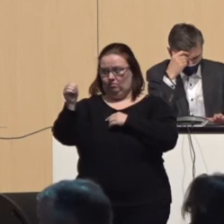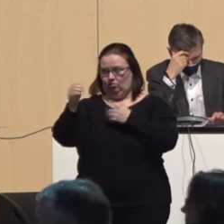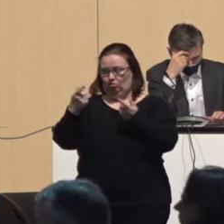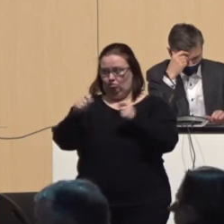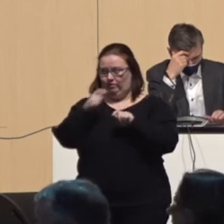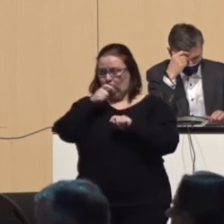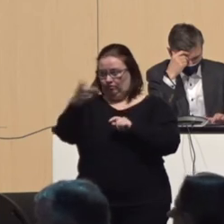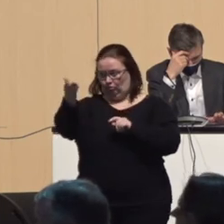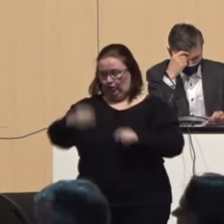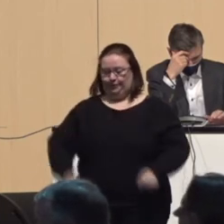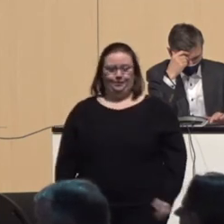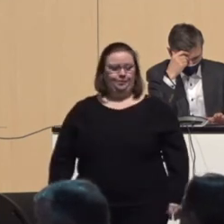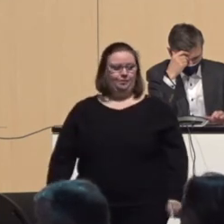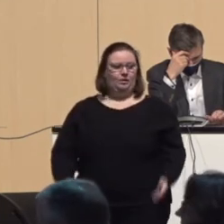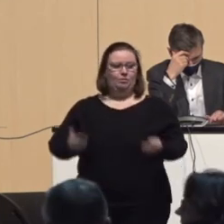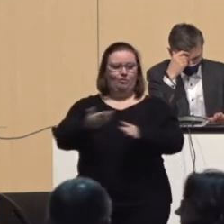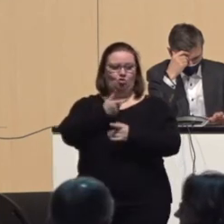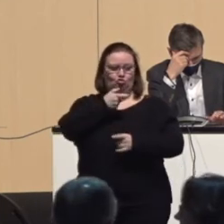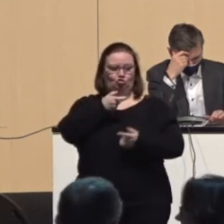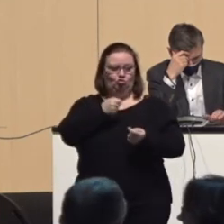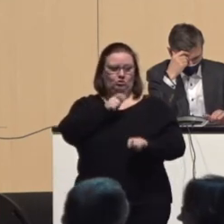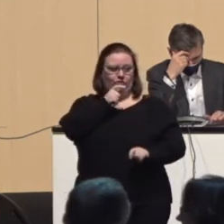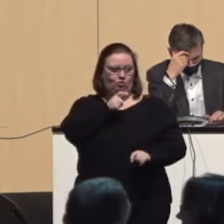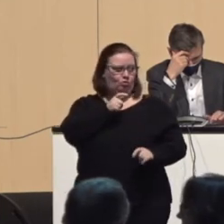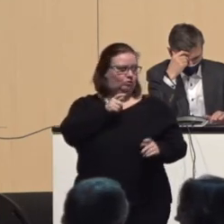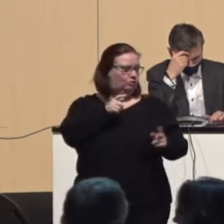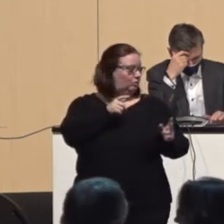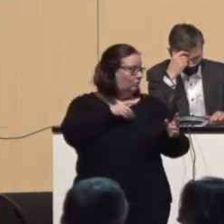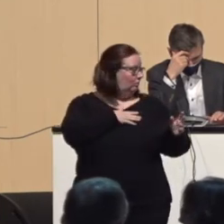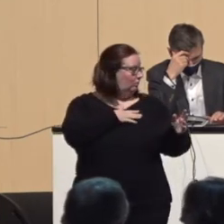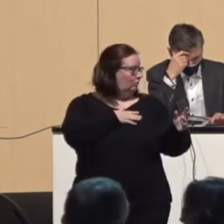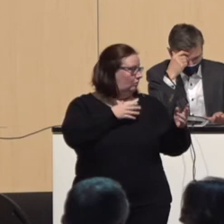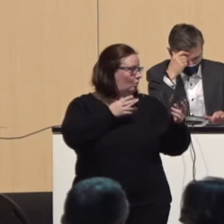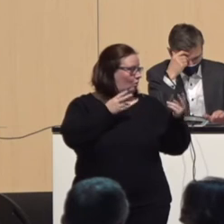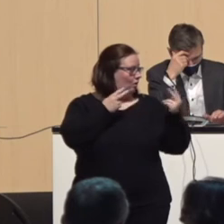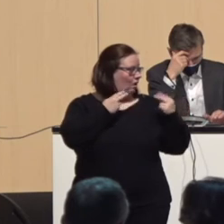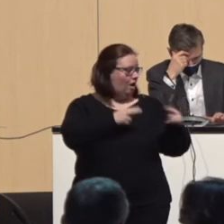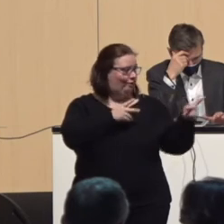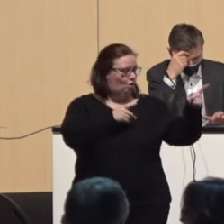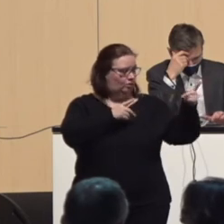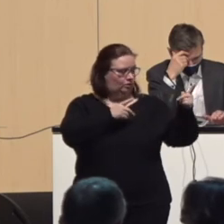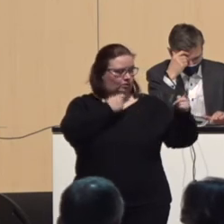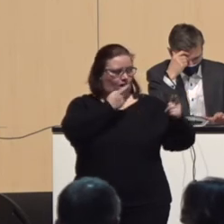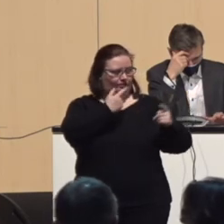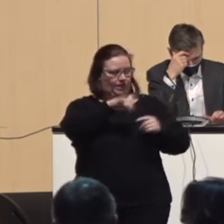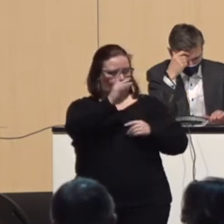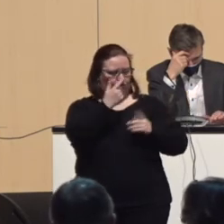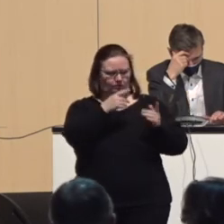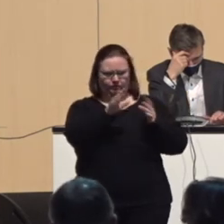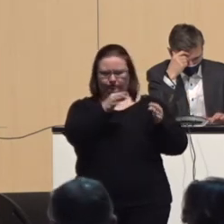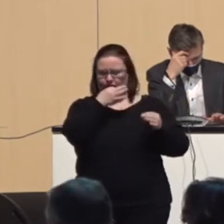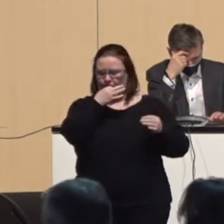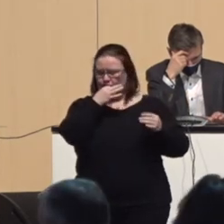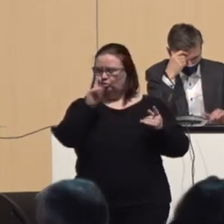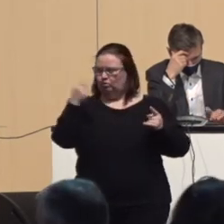zum Schlusswort. Bevor das Schlusswort, würde ich vielleicht noch die Antwort zunächst Herr Dr. Lames bitten. Und